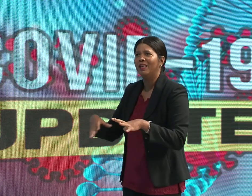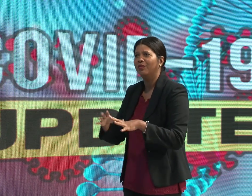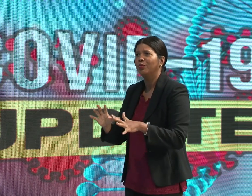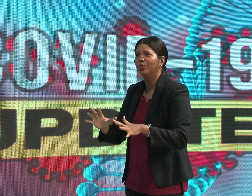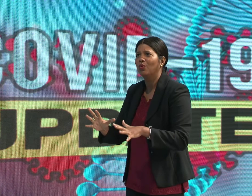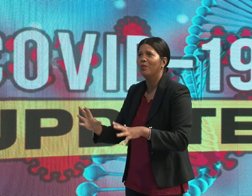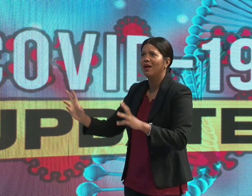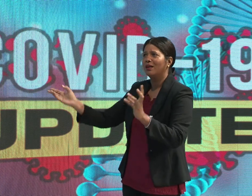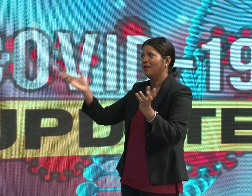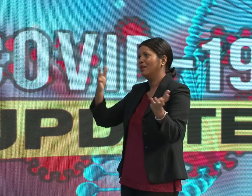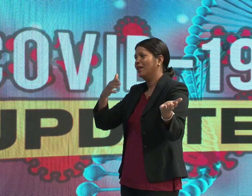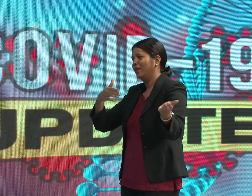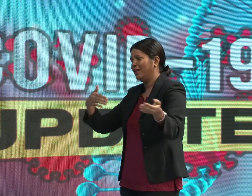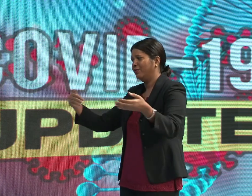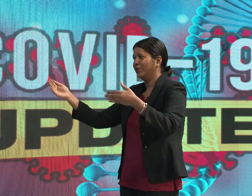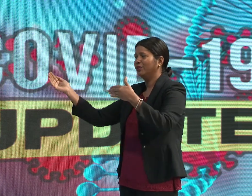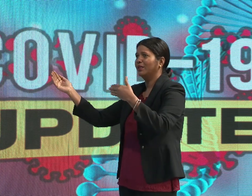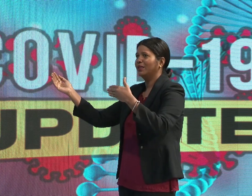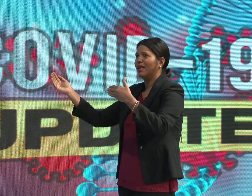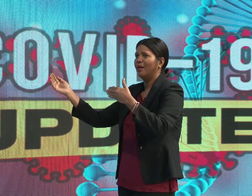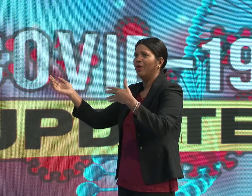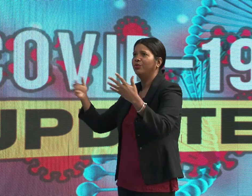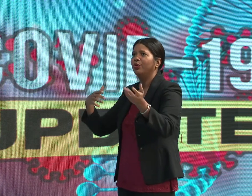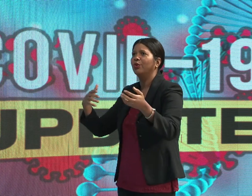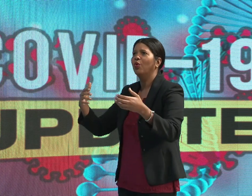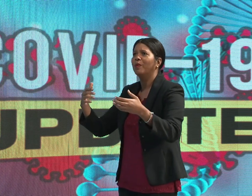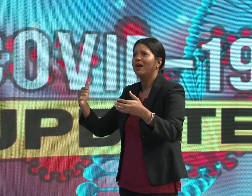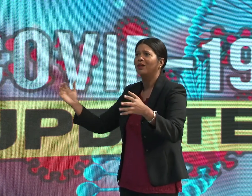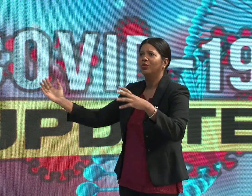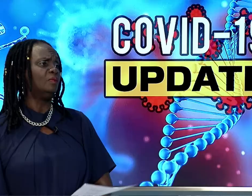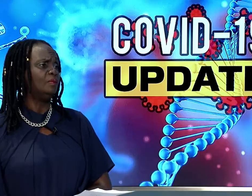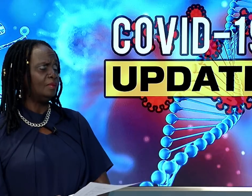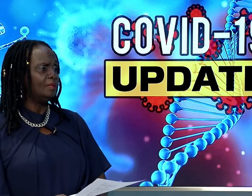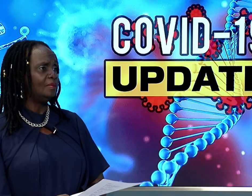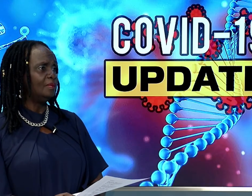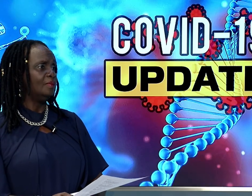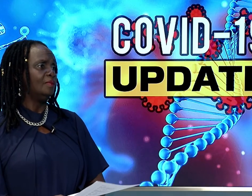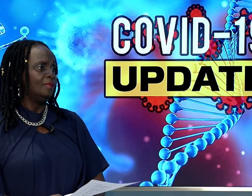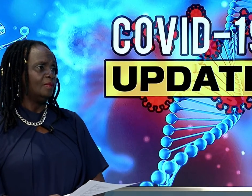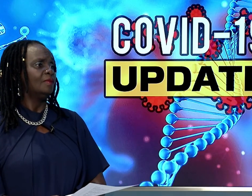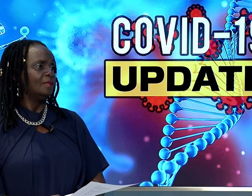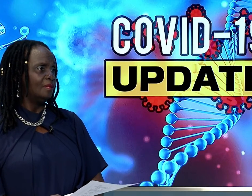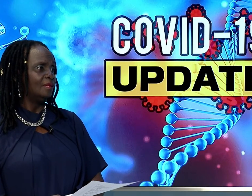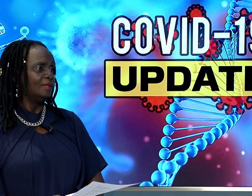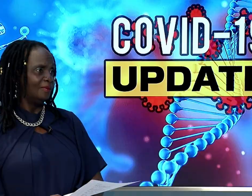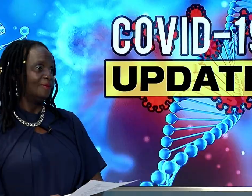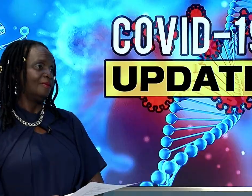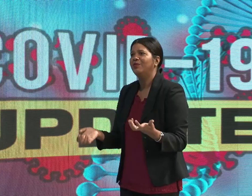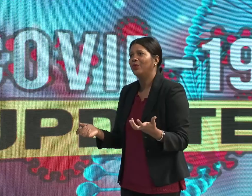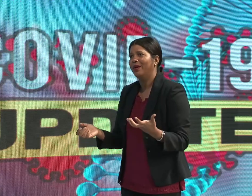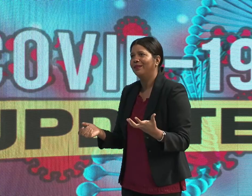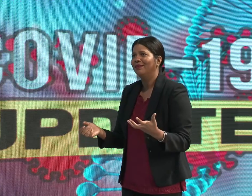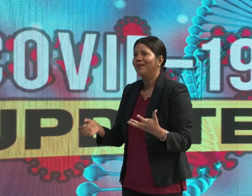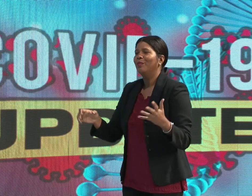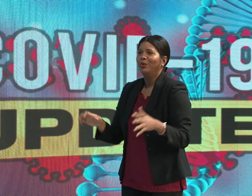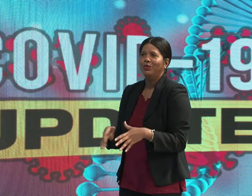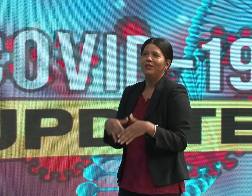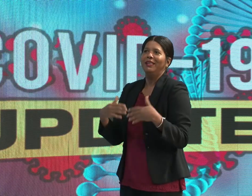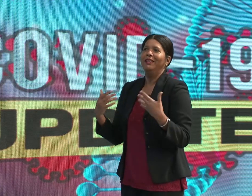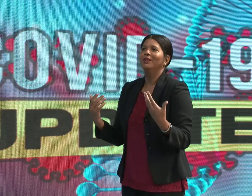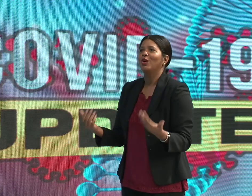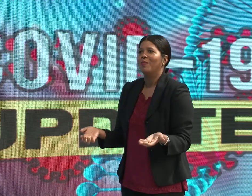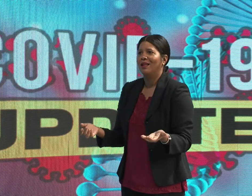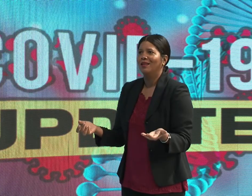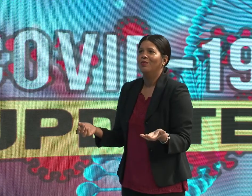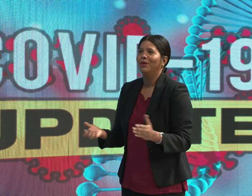je het weer even moet schoonmaken. Even de ramen of deuren openmaken, zodat mm-hmm. die ventilatie doorloopt. Dus het is even wennen, maar nu is